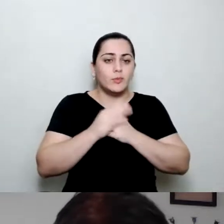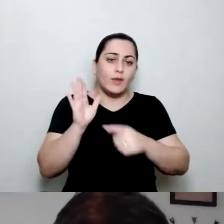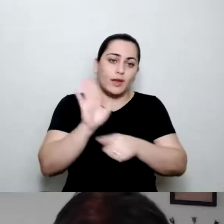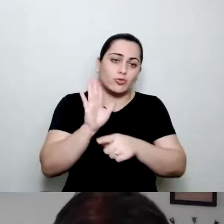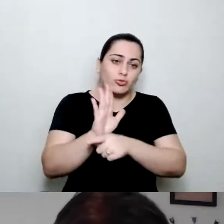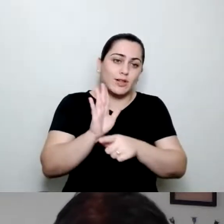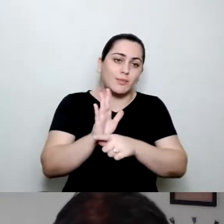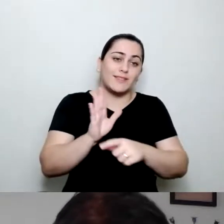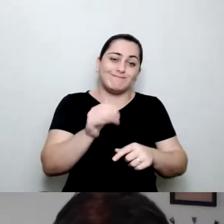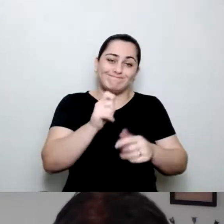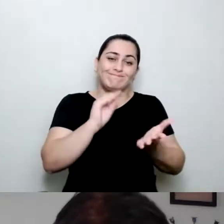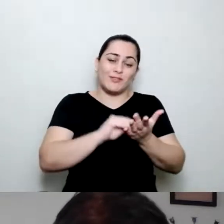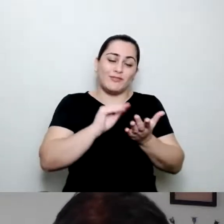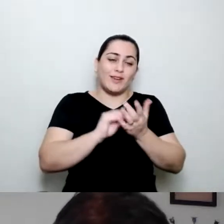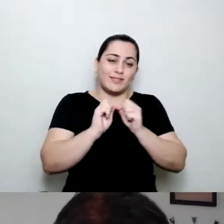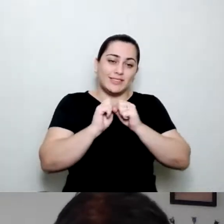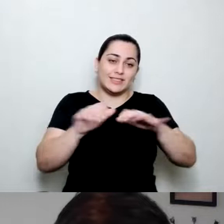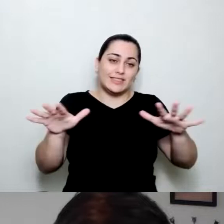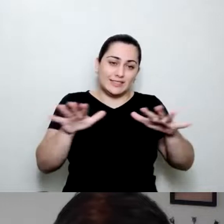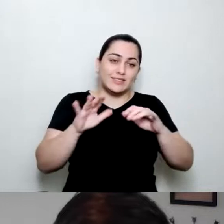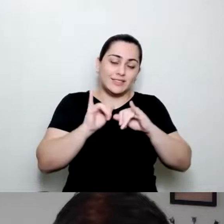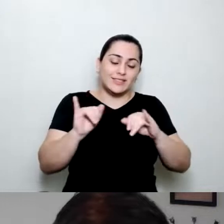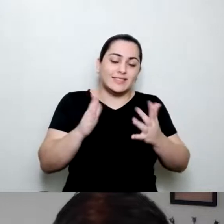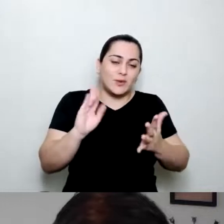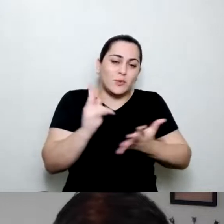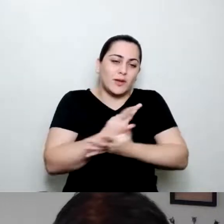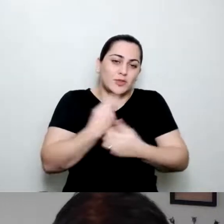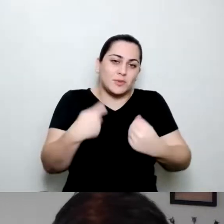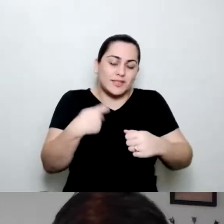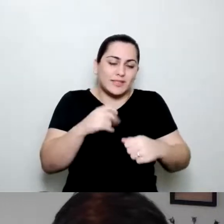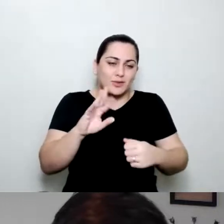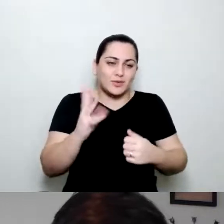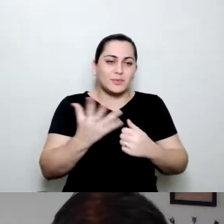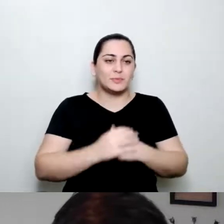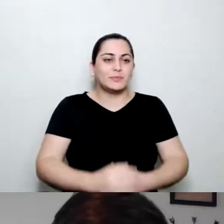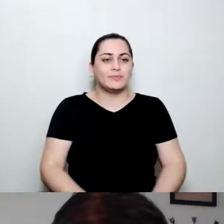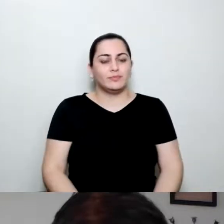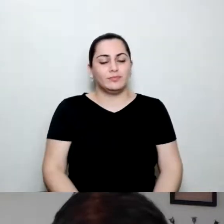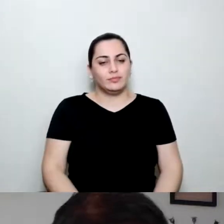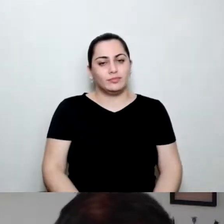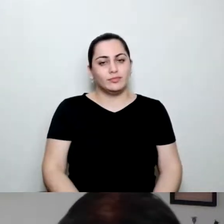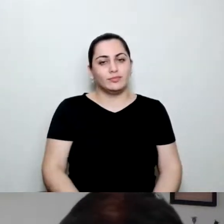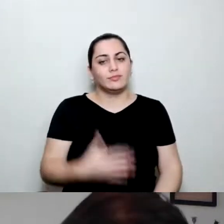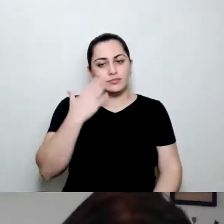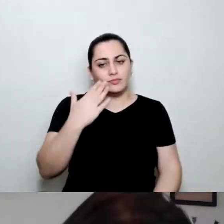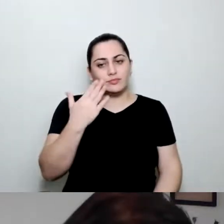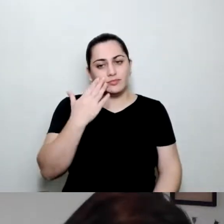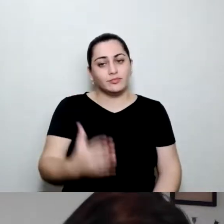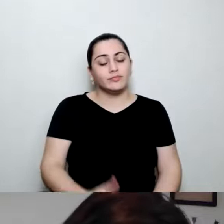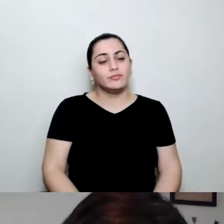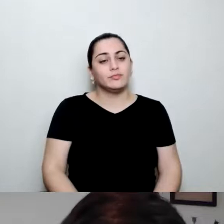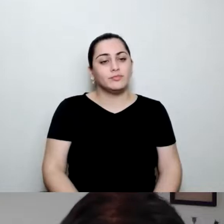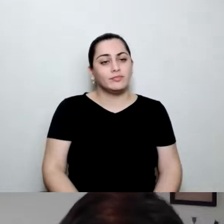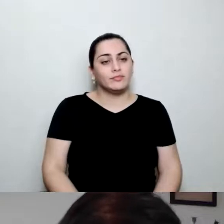não publicamos como isso. É uma lacuna que talvez a gente deveria sanar nos próximos anos. Obrigada. Não, e assim,